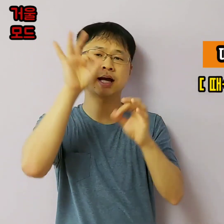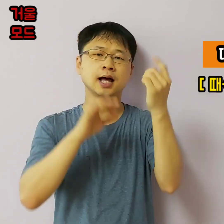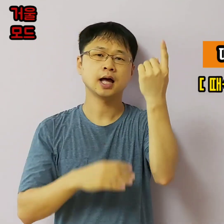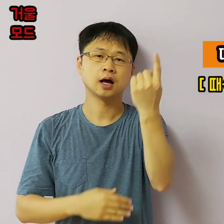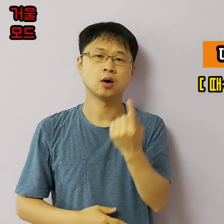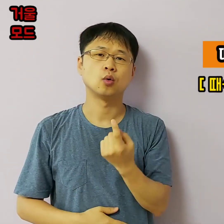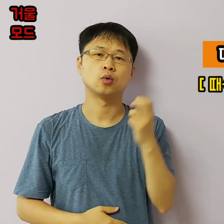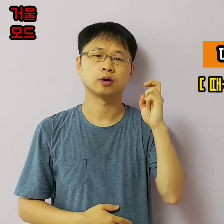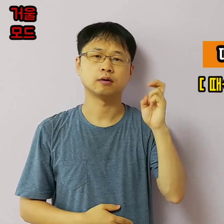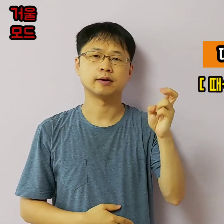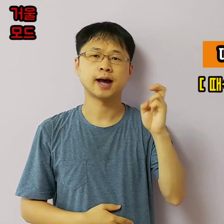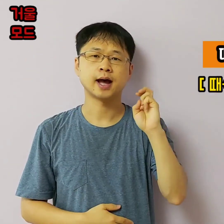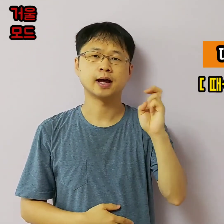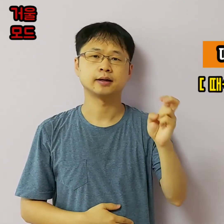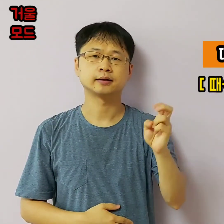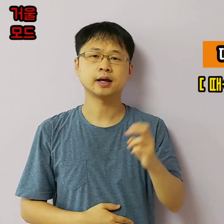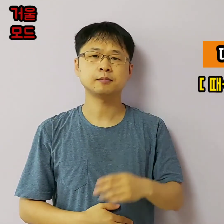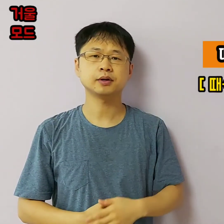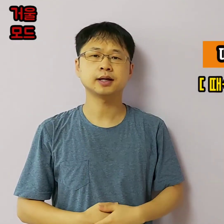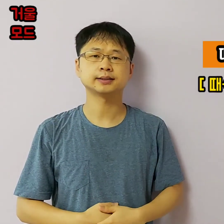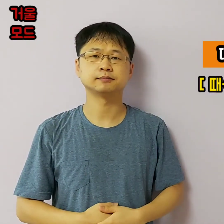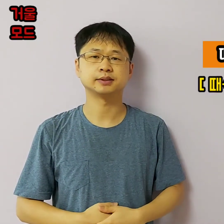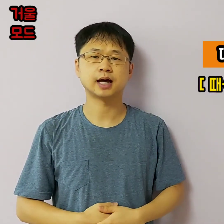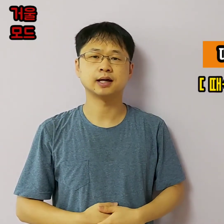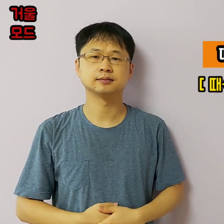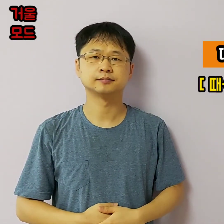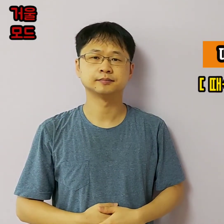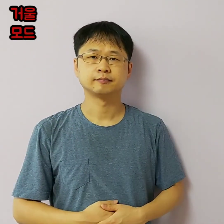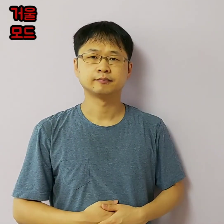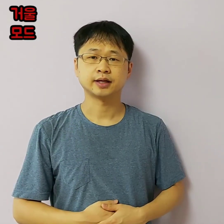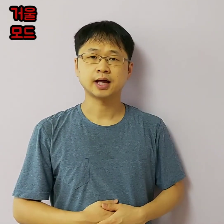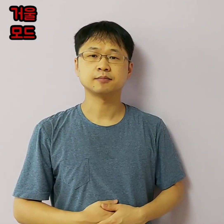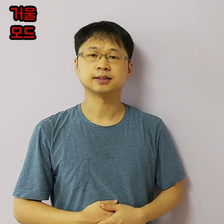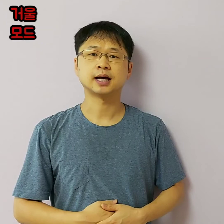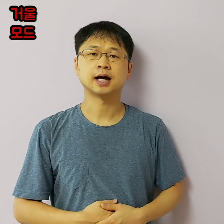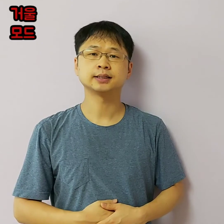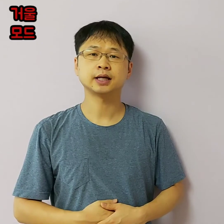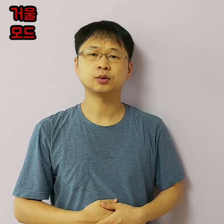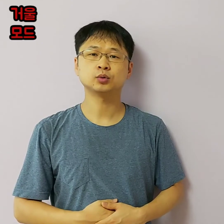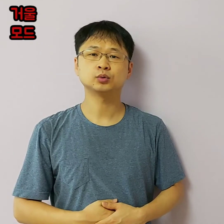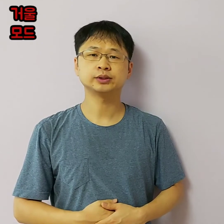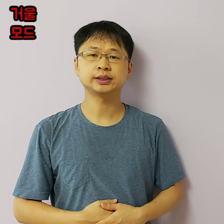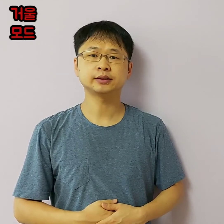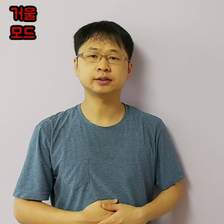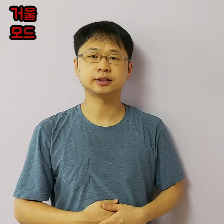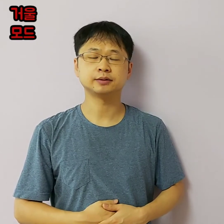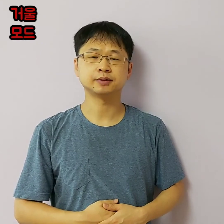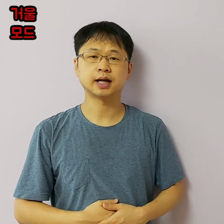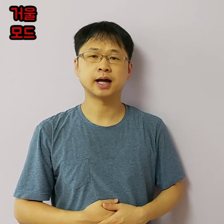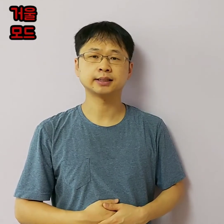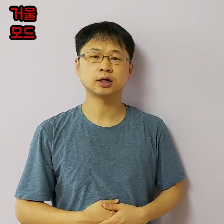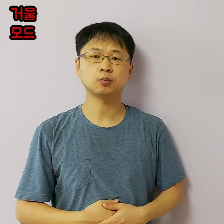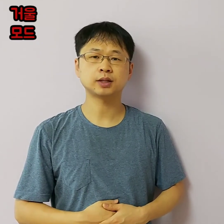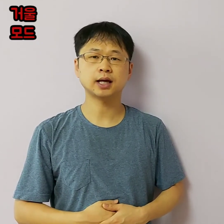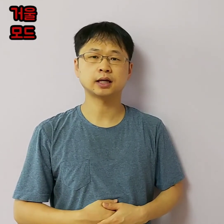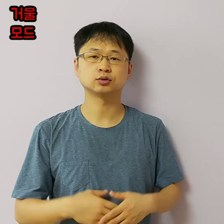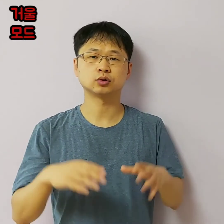찾아올 거야 이렇게 표현하였습니다. 네, 다음 가사 새로운 시절 인연입니다. 새롭다라는